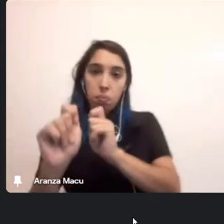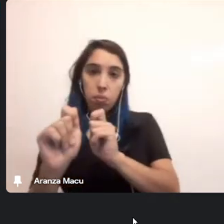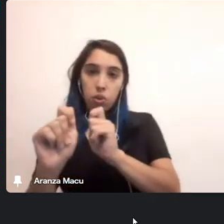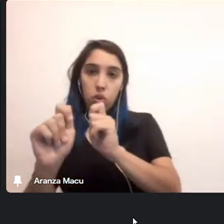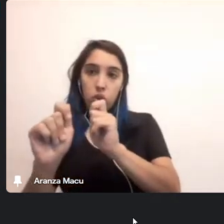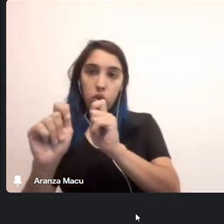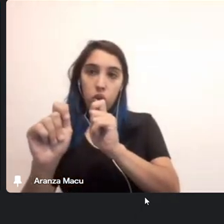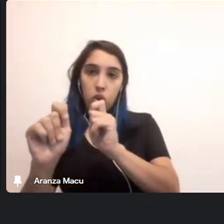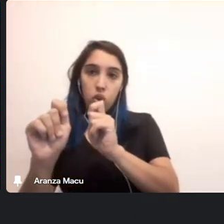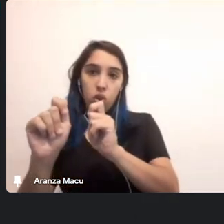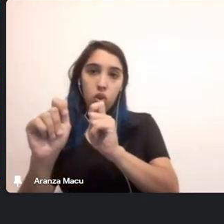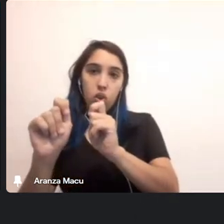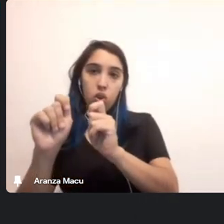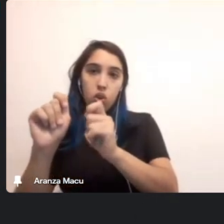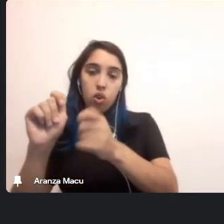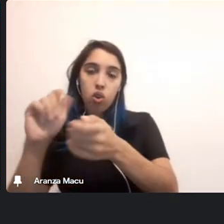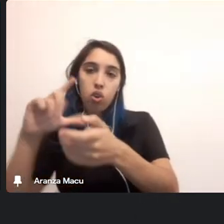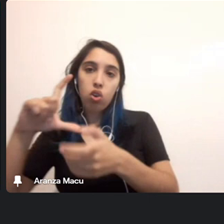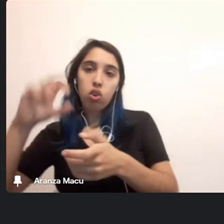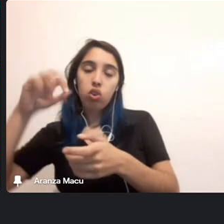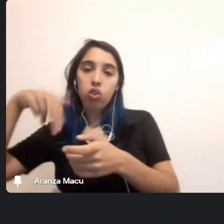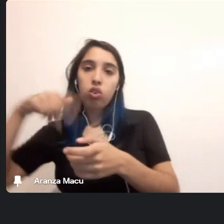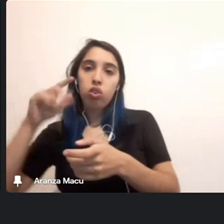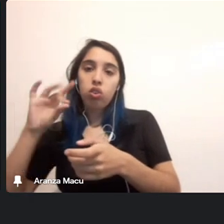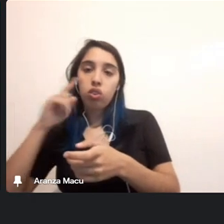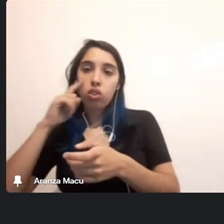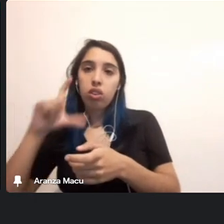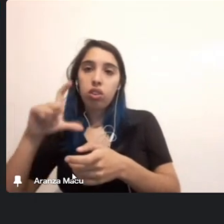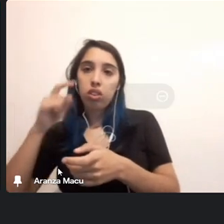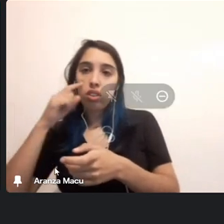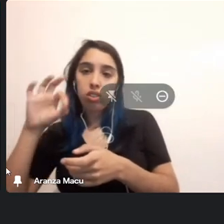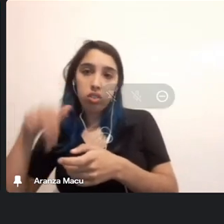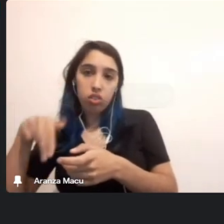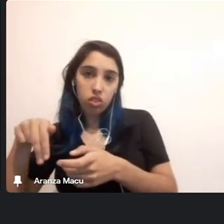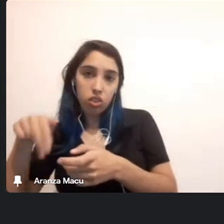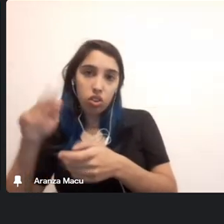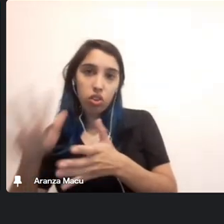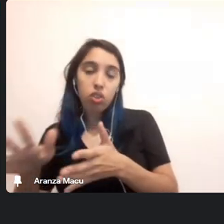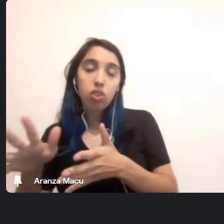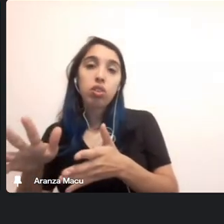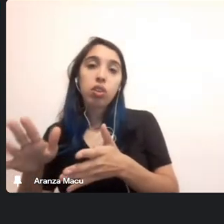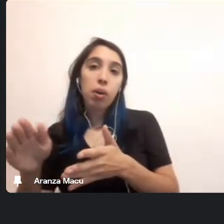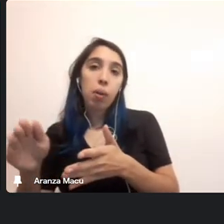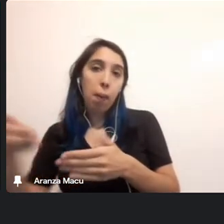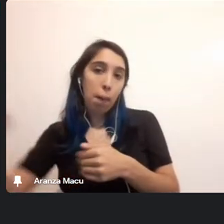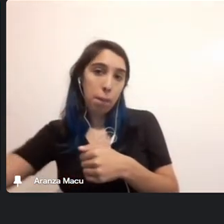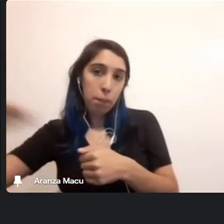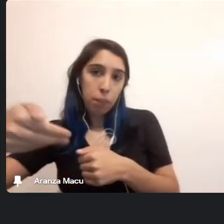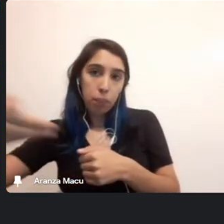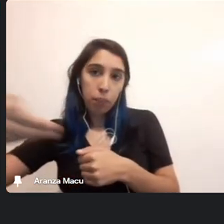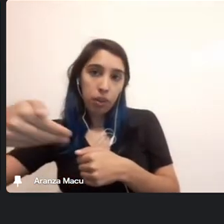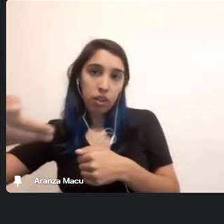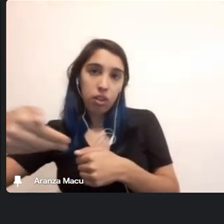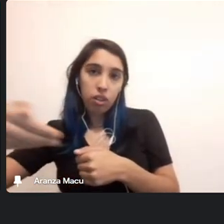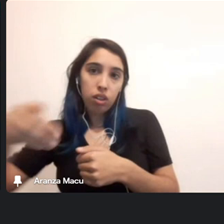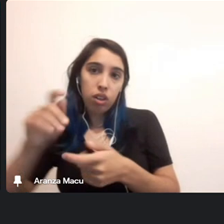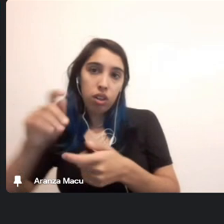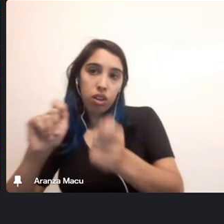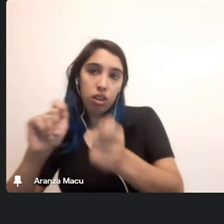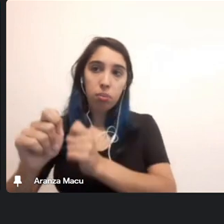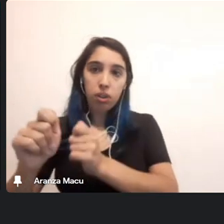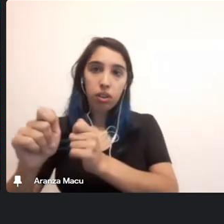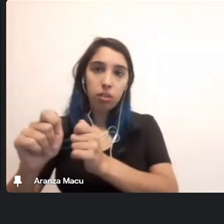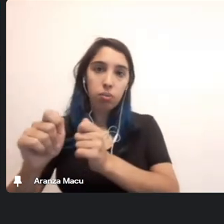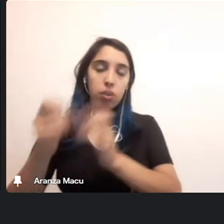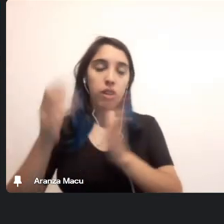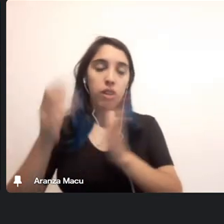anotar y ya rindieron materias, vayan pidiendo y regularizando esto. Porque recuerden que en octubre el que